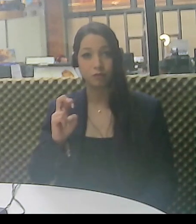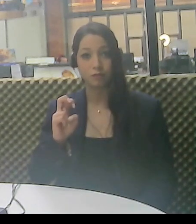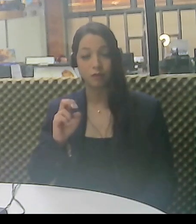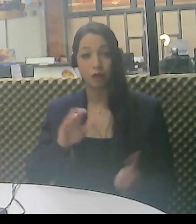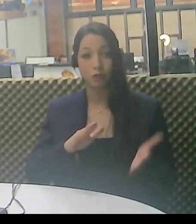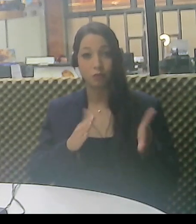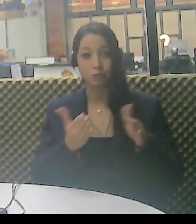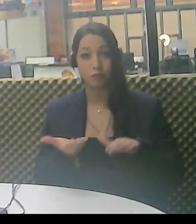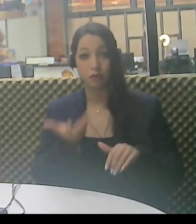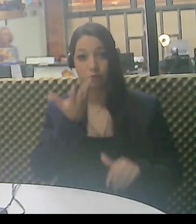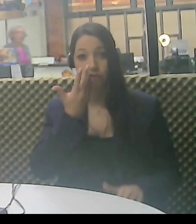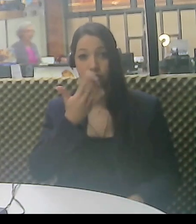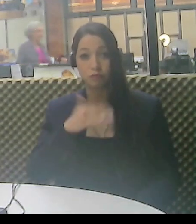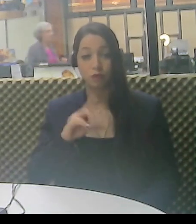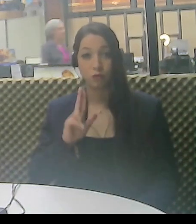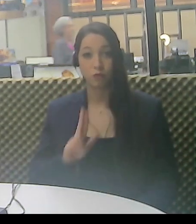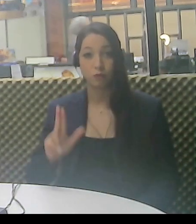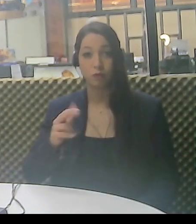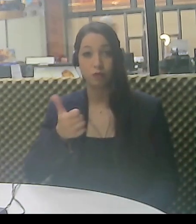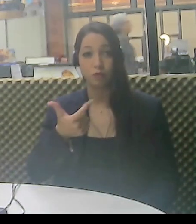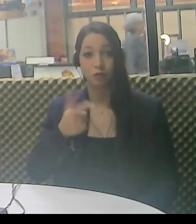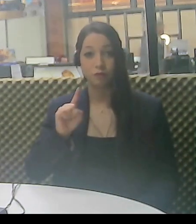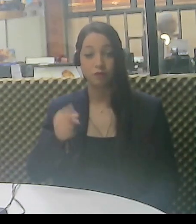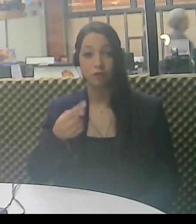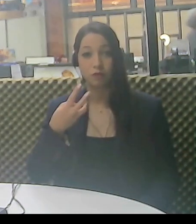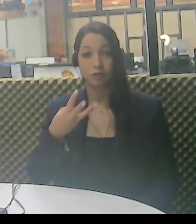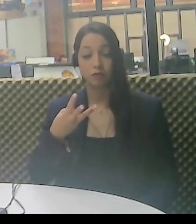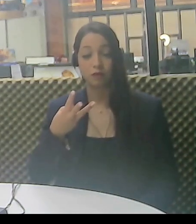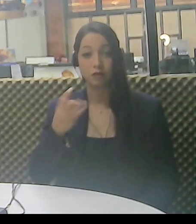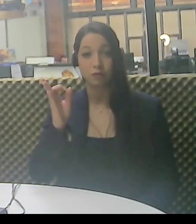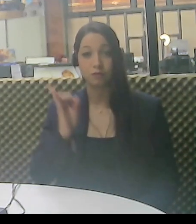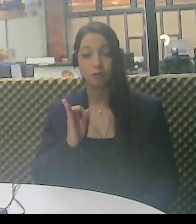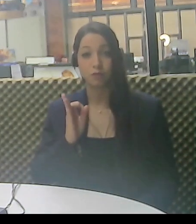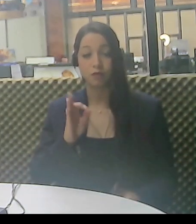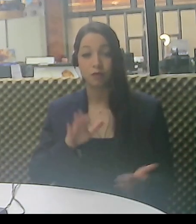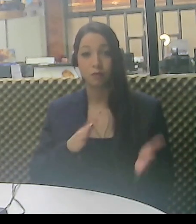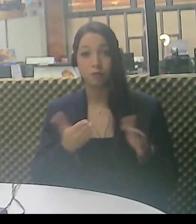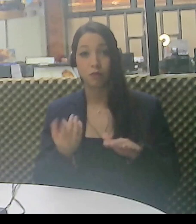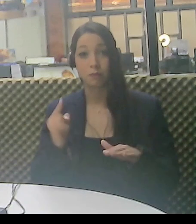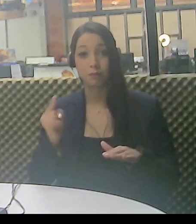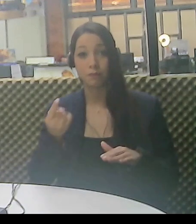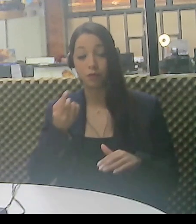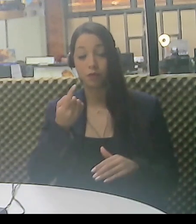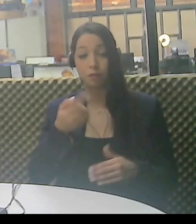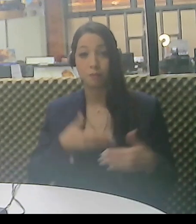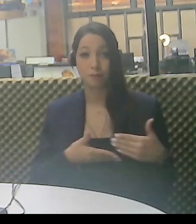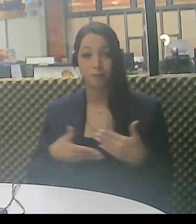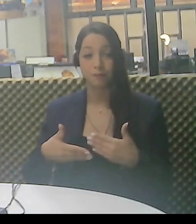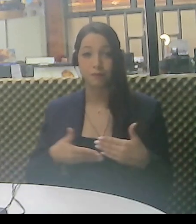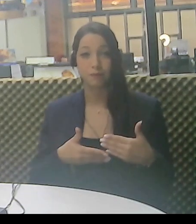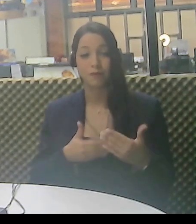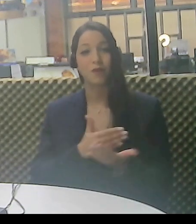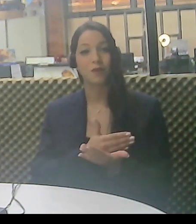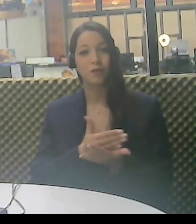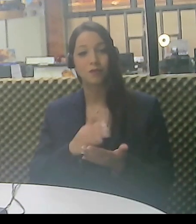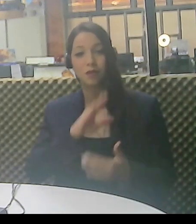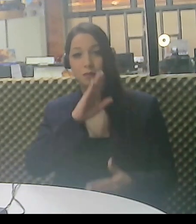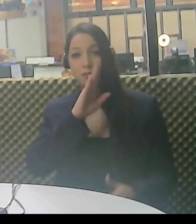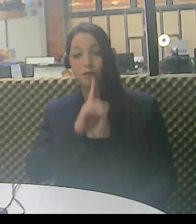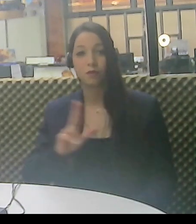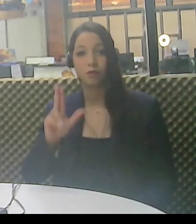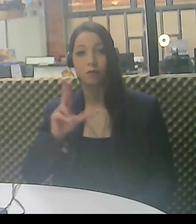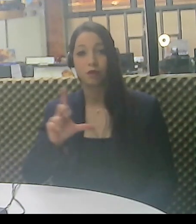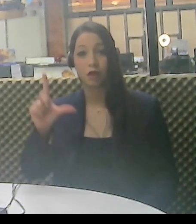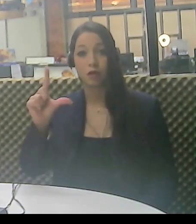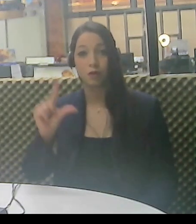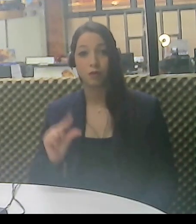em Uberlândia era de 12,3 mortes para cada 1.000 nascidos. Após o início do programa Mãe Uberlândia, o índice caiu